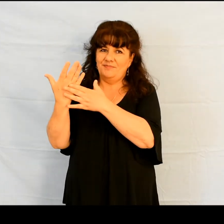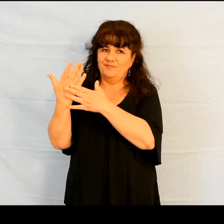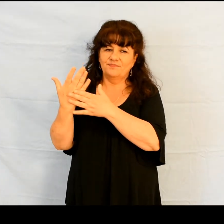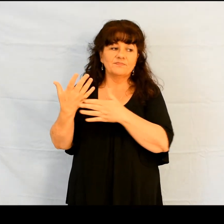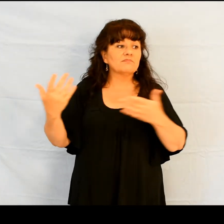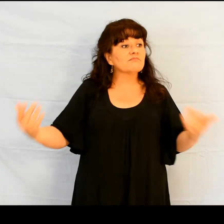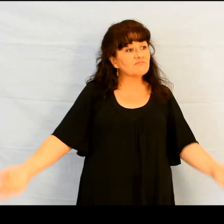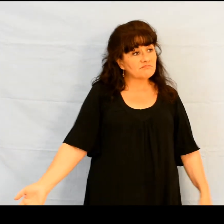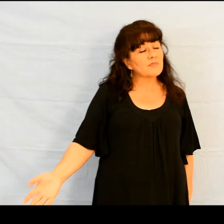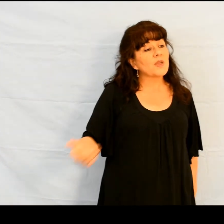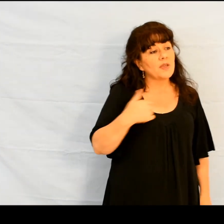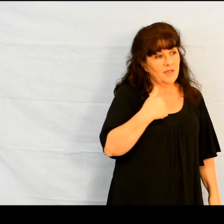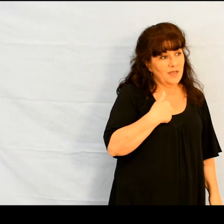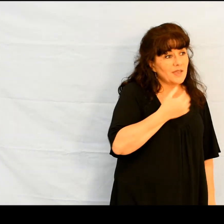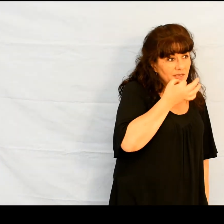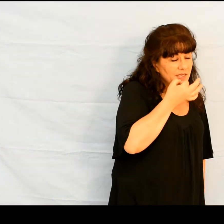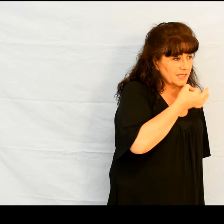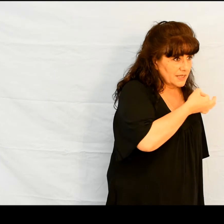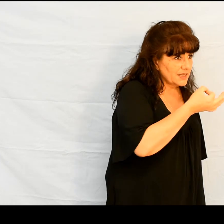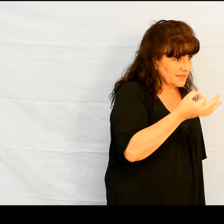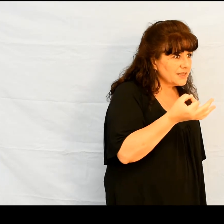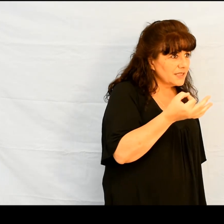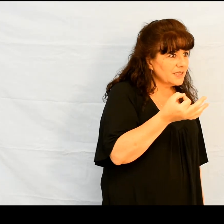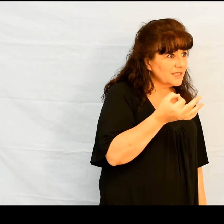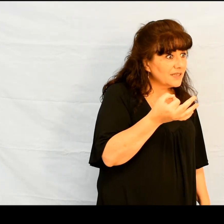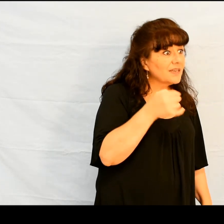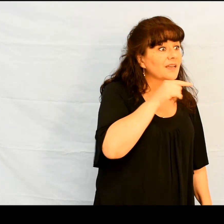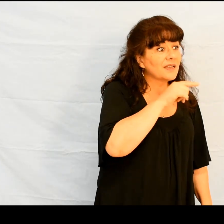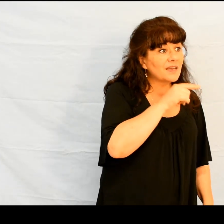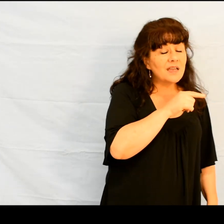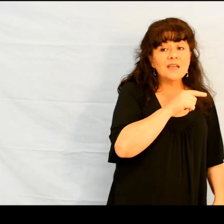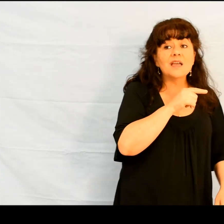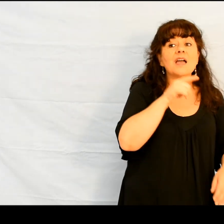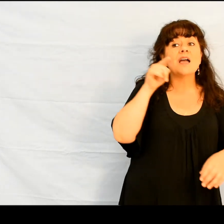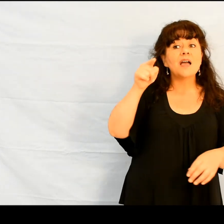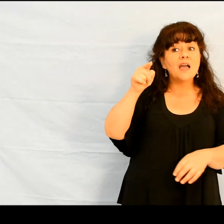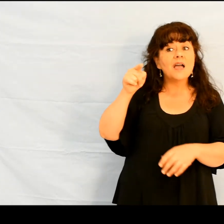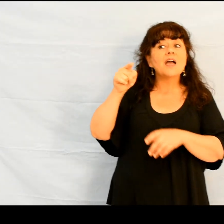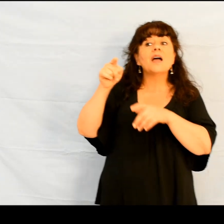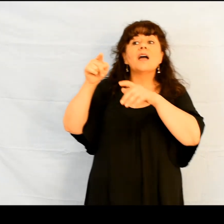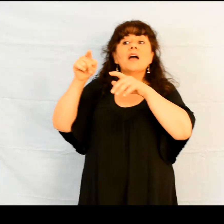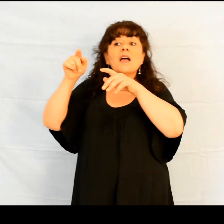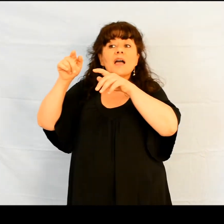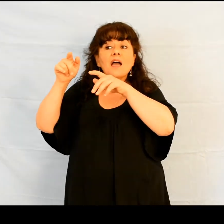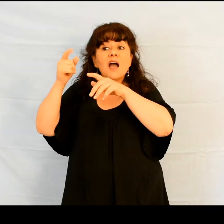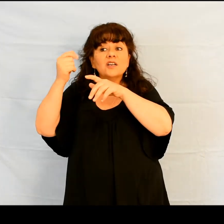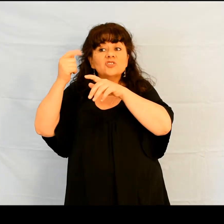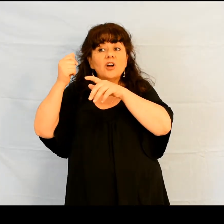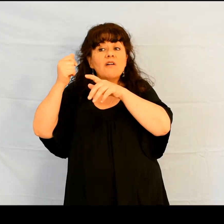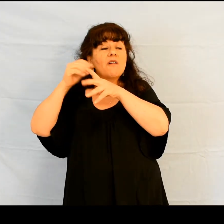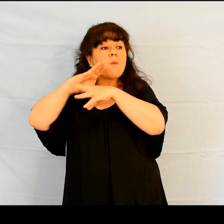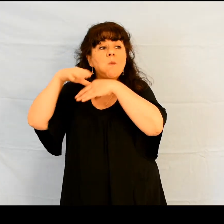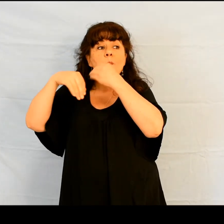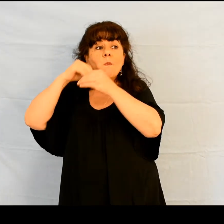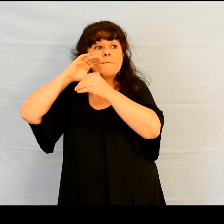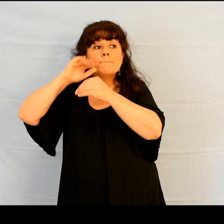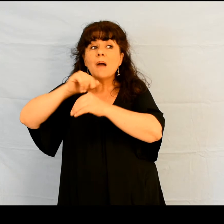faites-vous des amis avec l'argent malhonnête, afin que, le jour où il ne sera plus là, ces amis